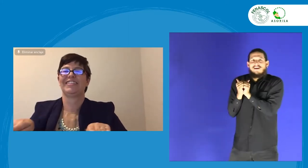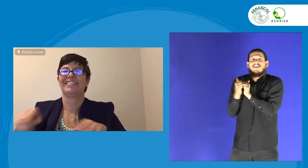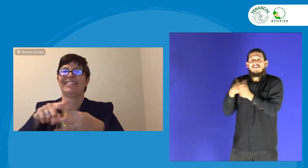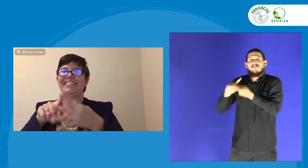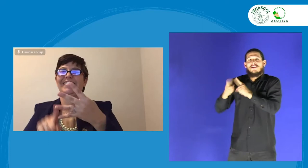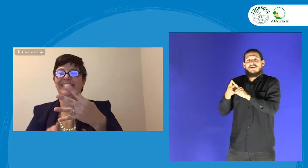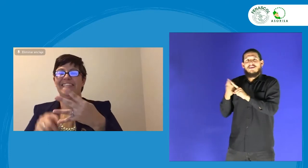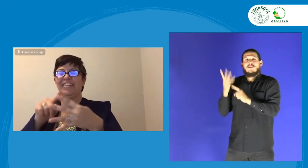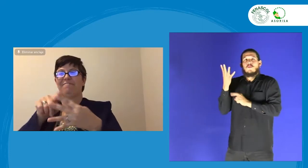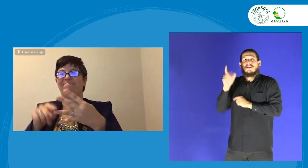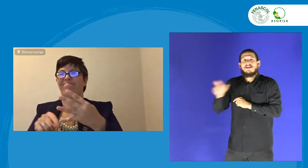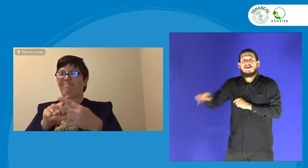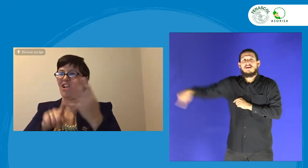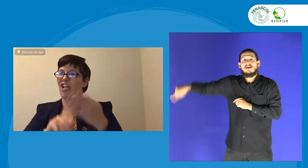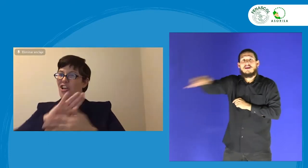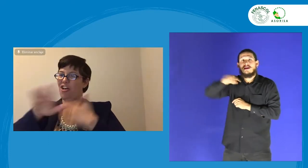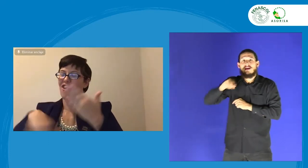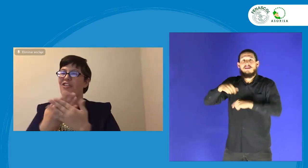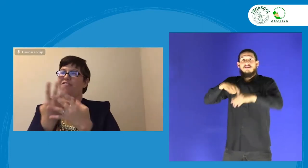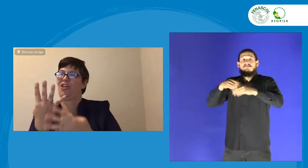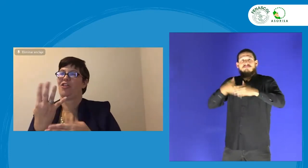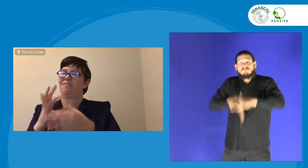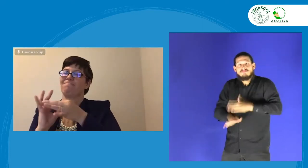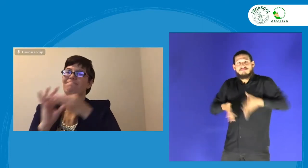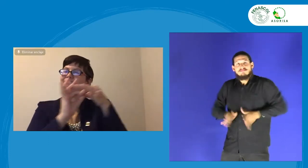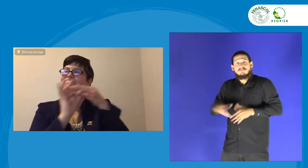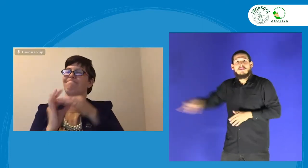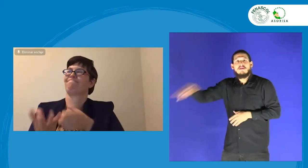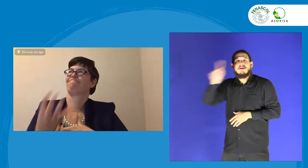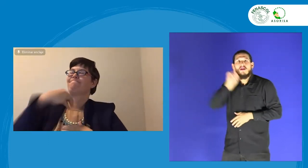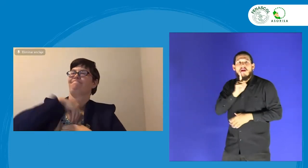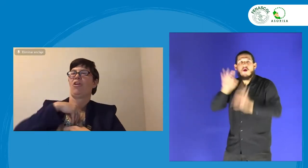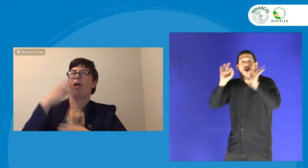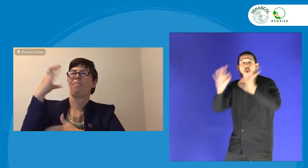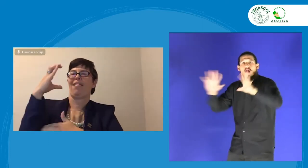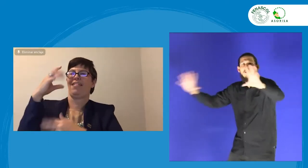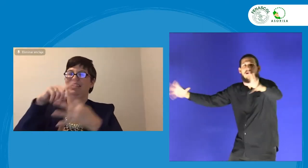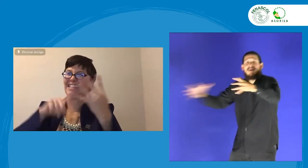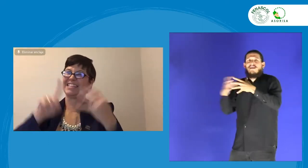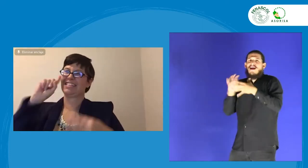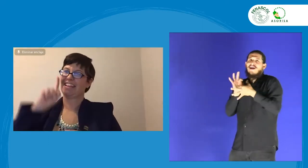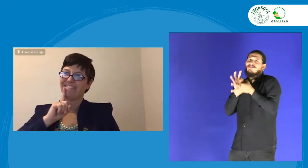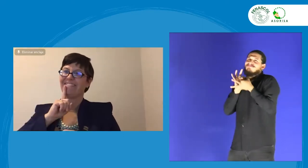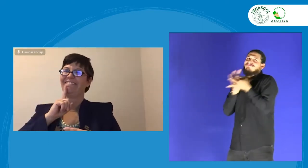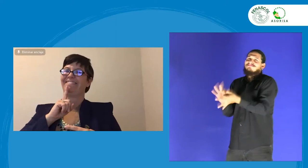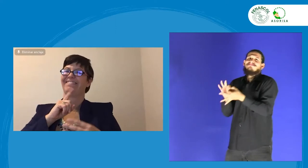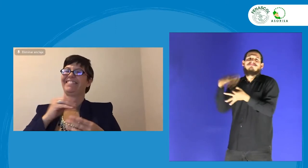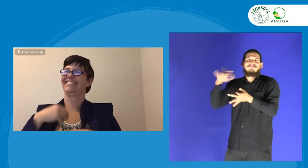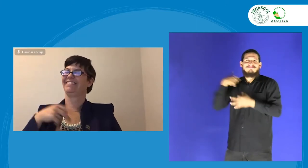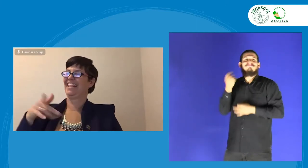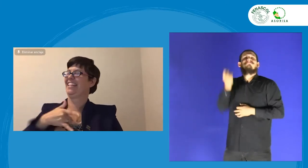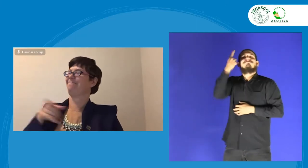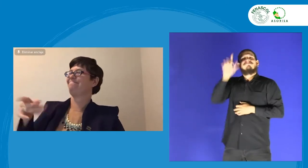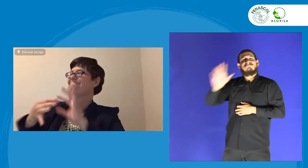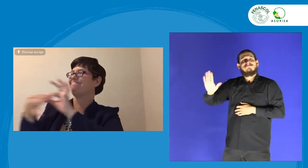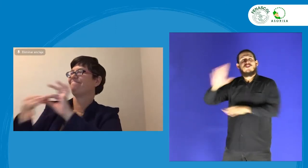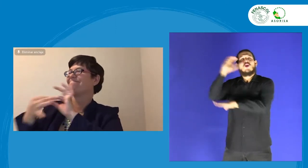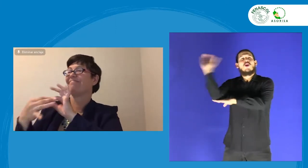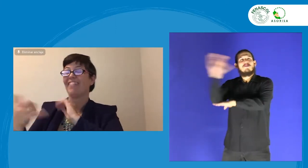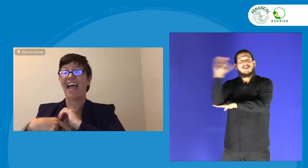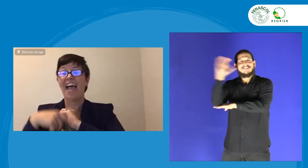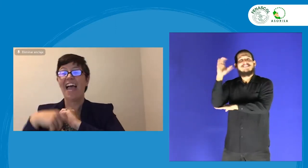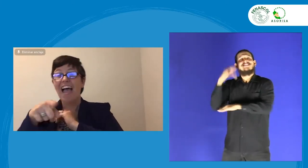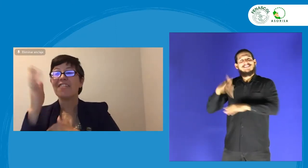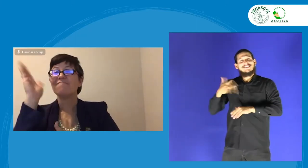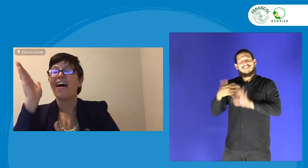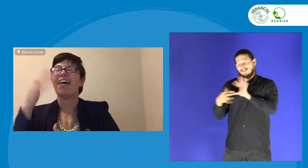y que han tenido ya sus hijos, por ejemplo, esta persona sorda que ya tiene sus 4 hijos nacidos en los Estados Unidos de América, pues